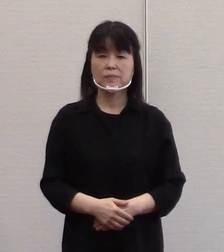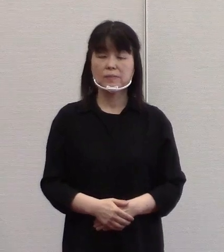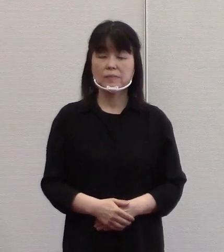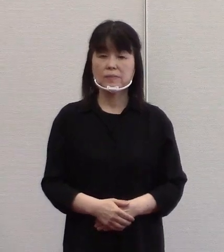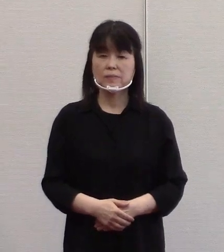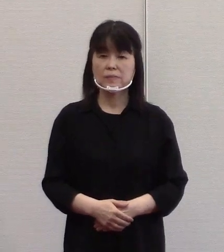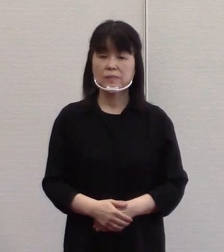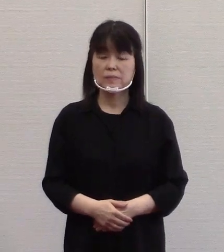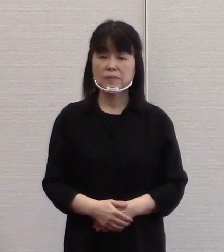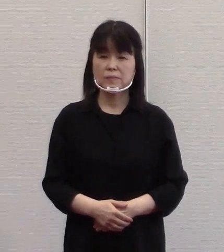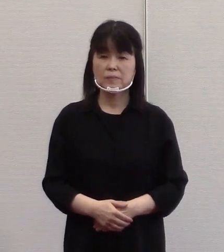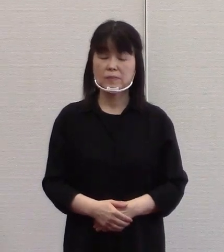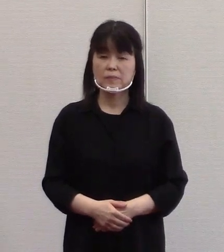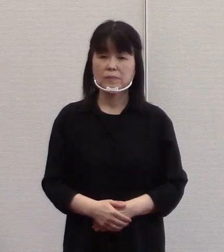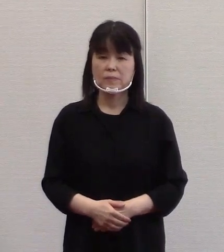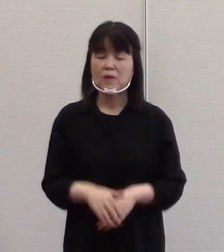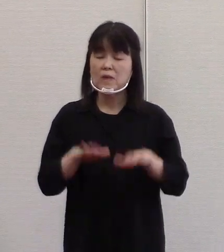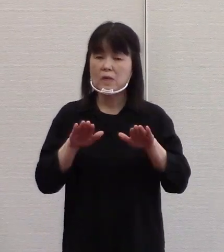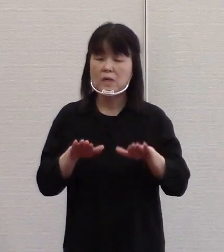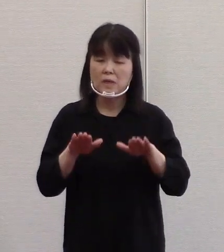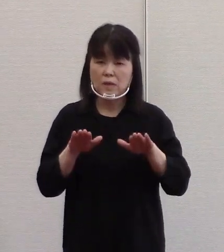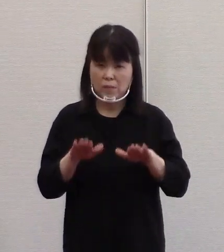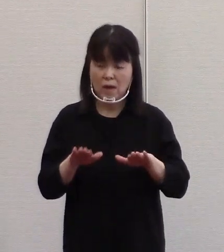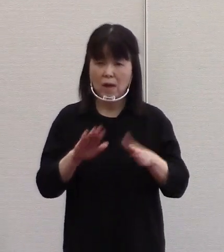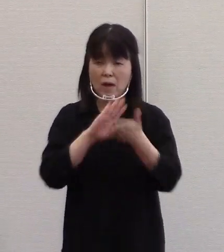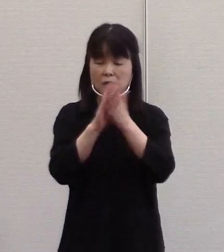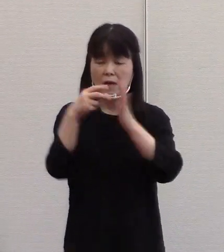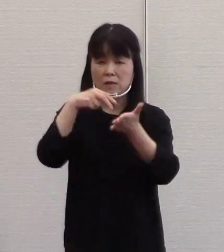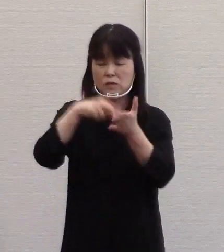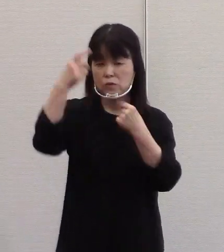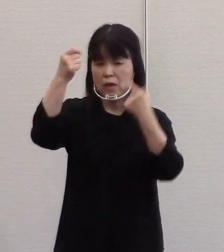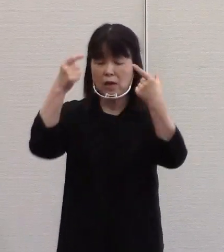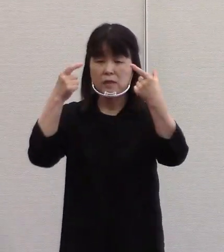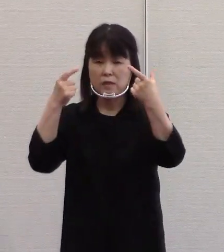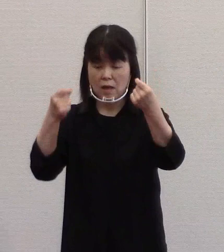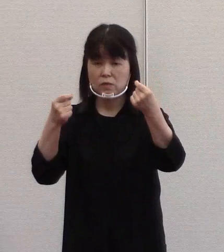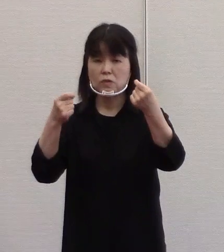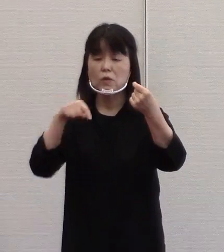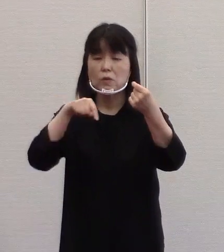ます。現在県立大学の出雲キャンパ